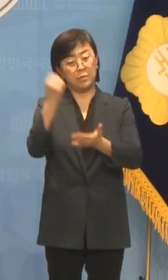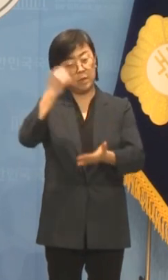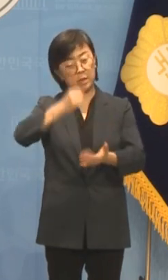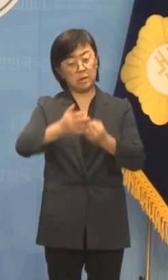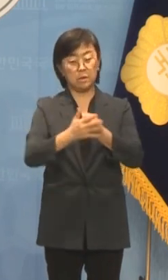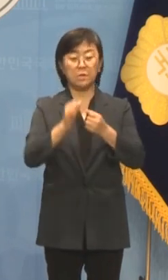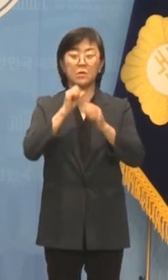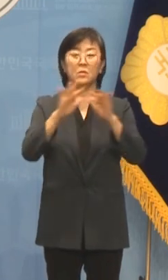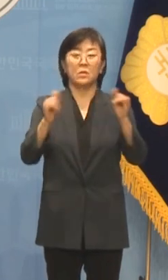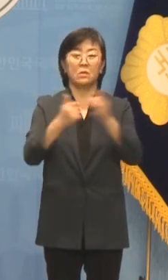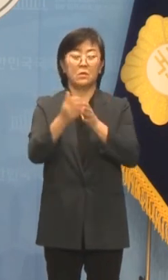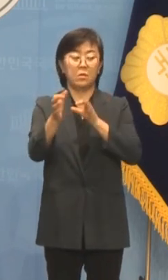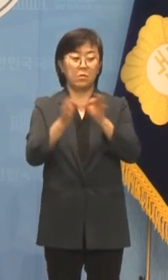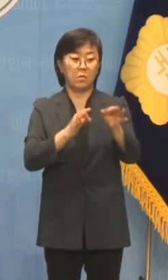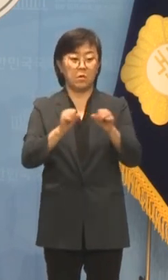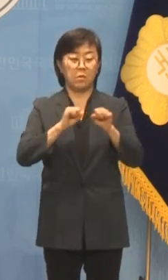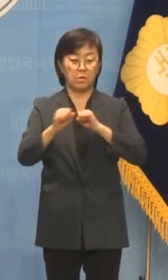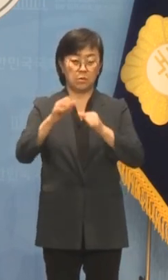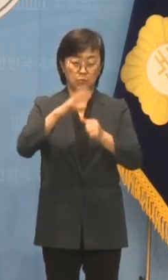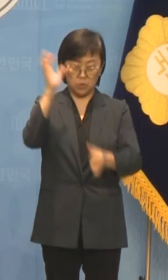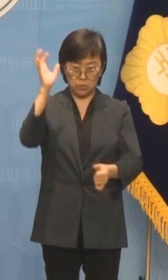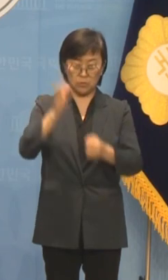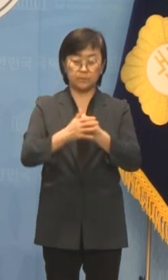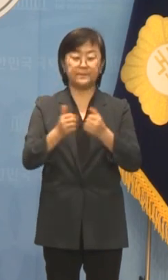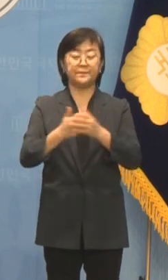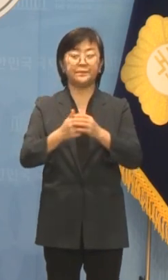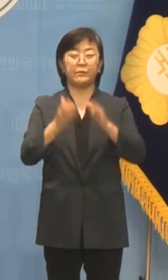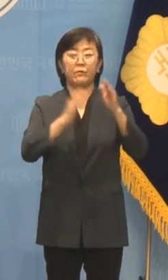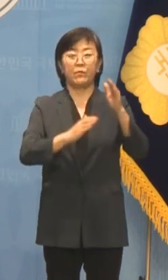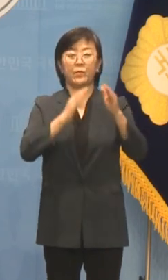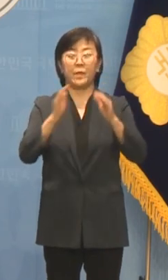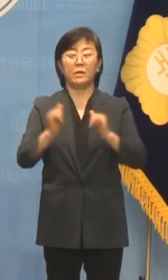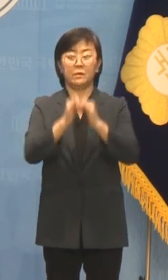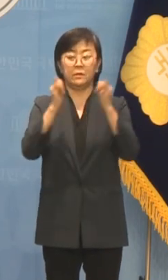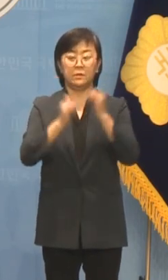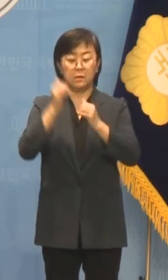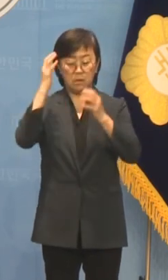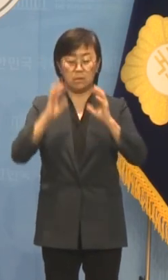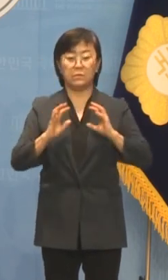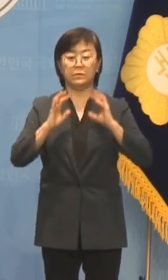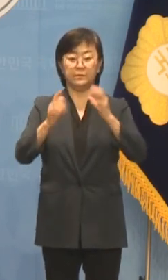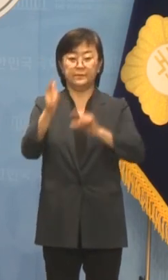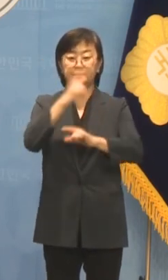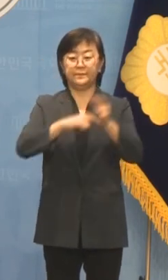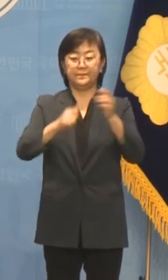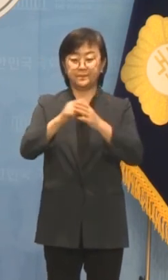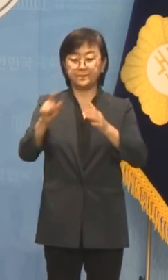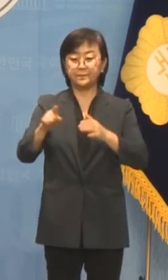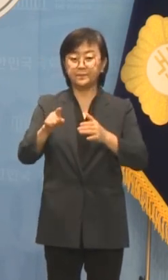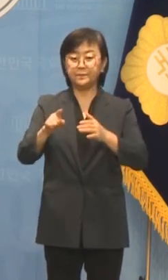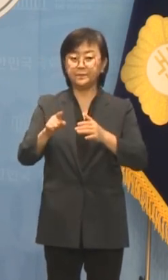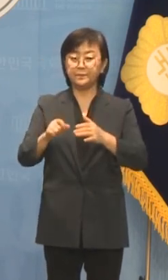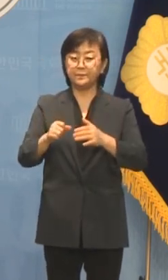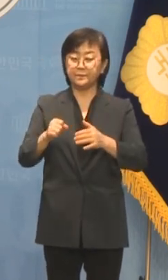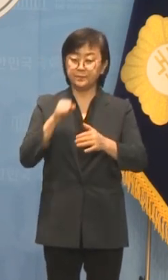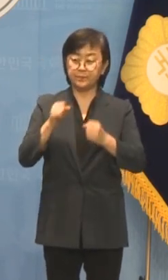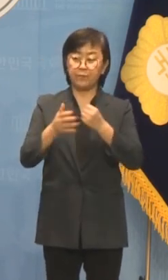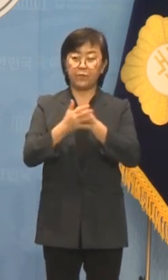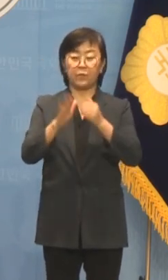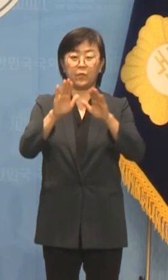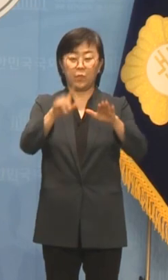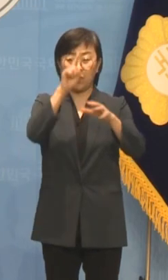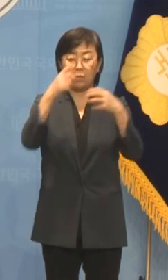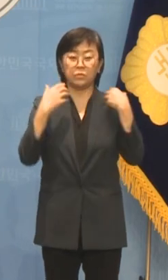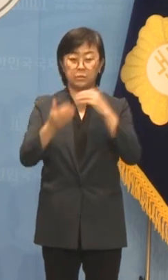서민들의 영업활동 제한을 해소하고 공직사회가 대한민국에 더욱 진력하라는 취지로 현 정부